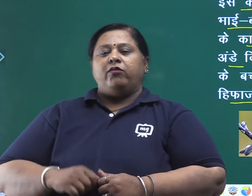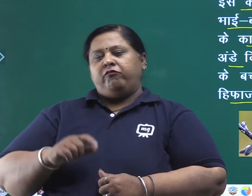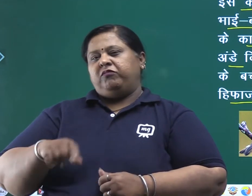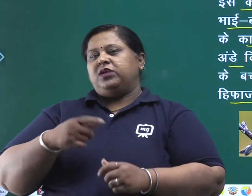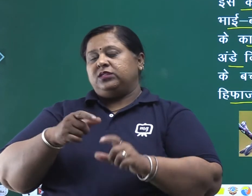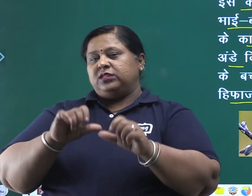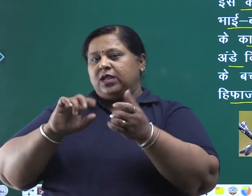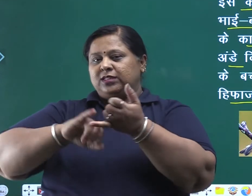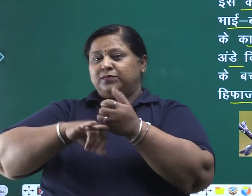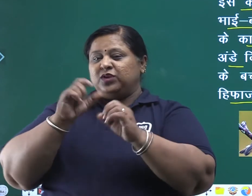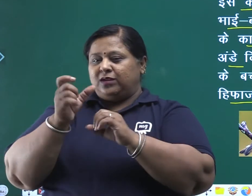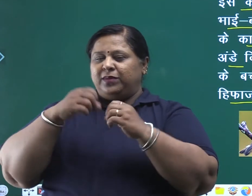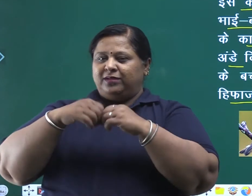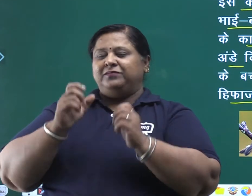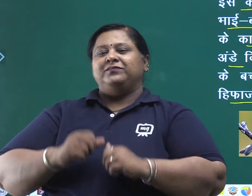विषय में